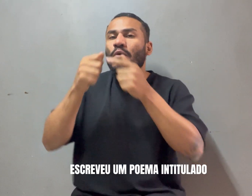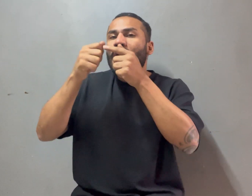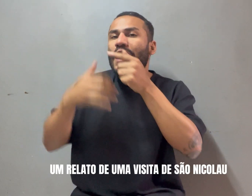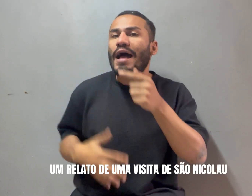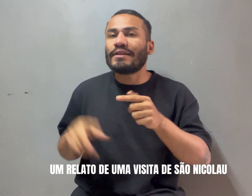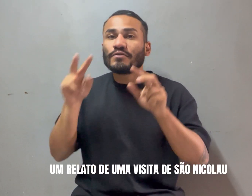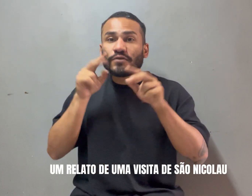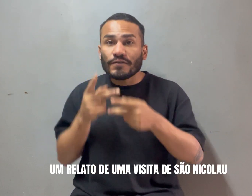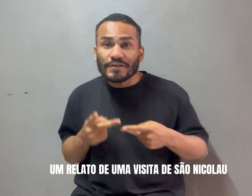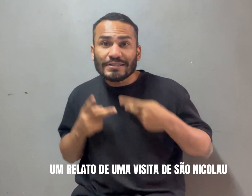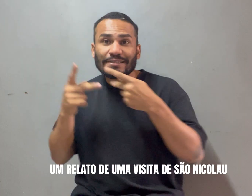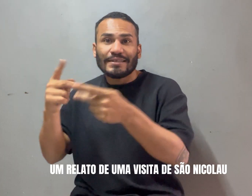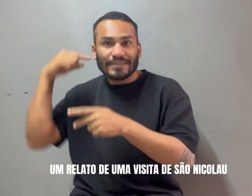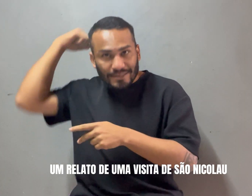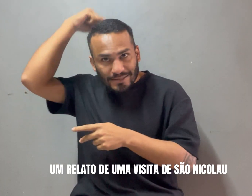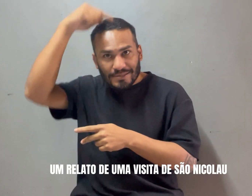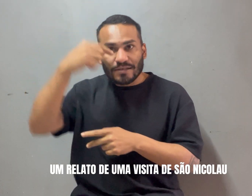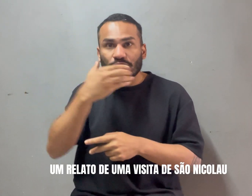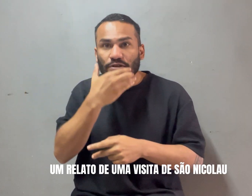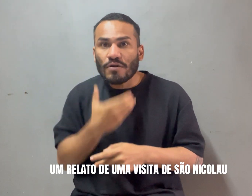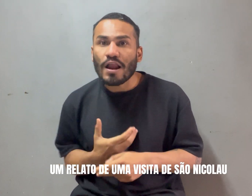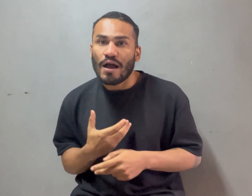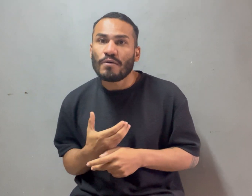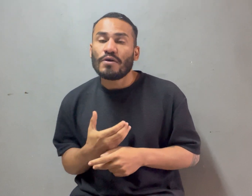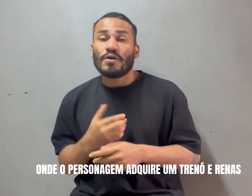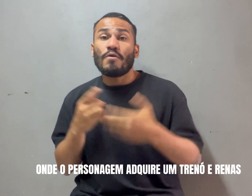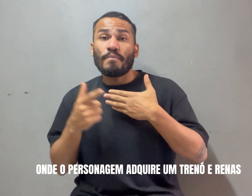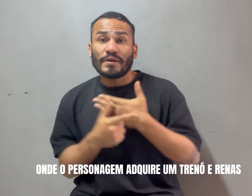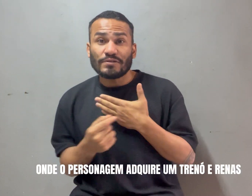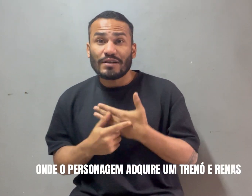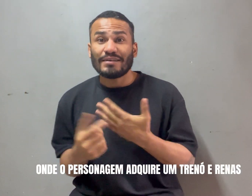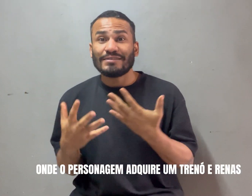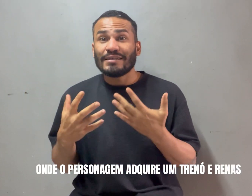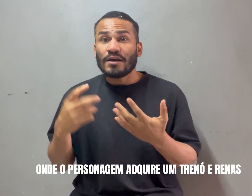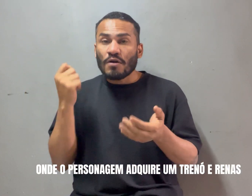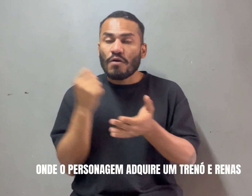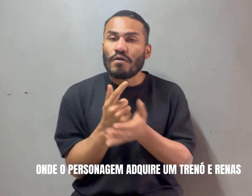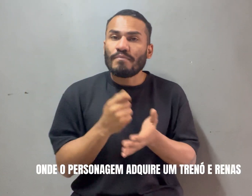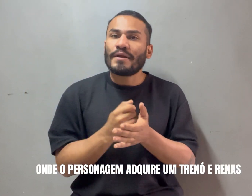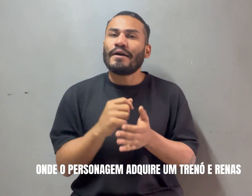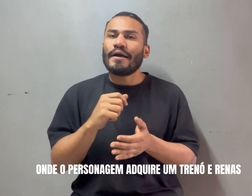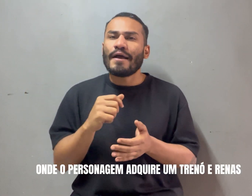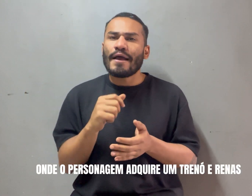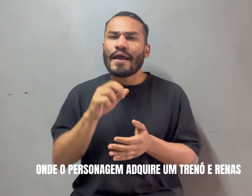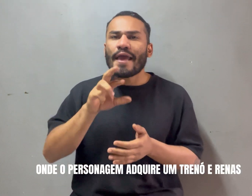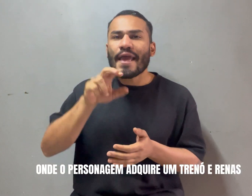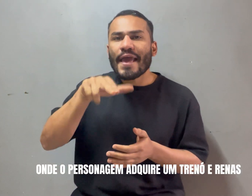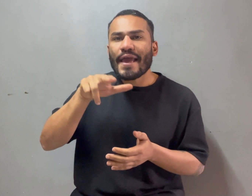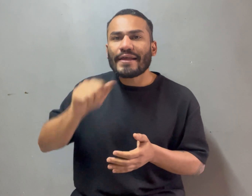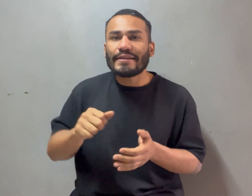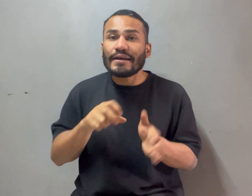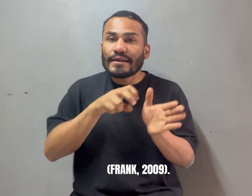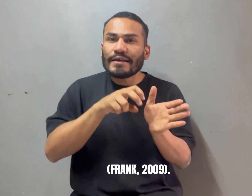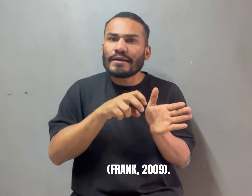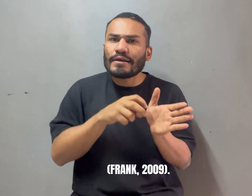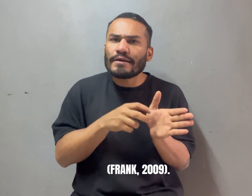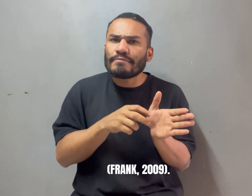Um Relato de uma Visita de São Nicolau, onde o personagem adquire um trenó e renas, Frank,